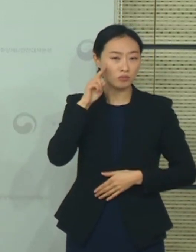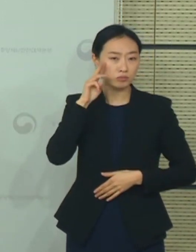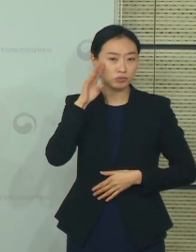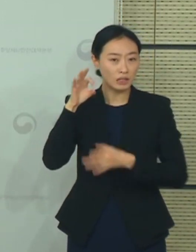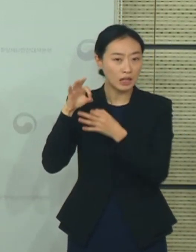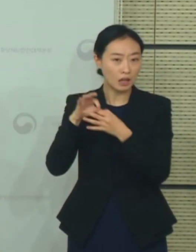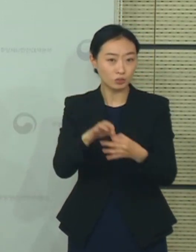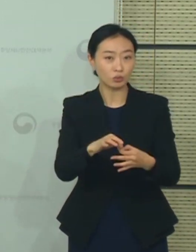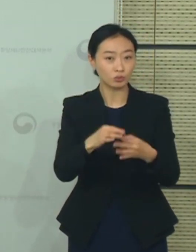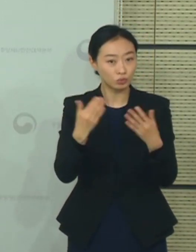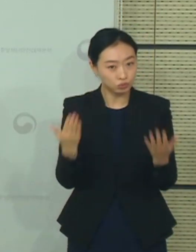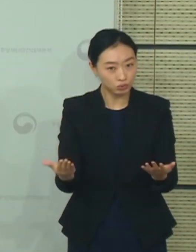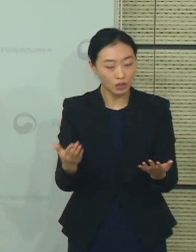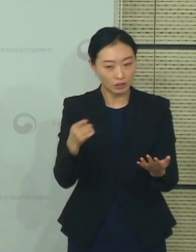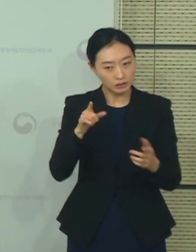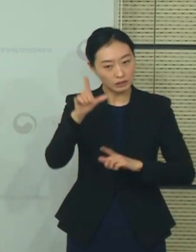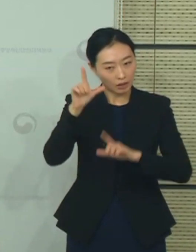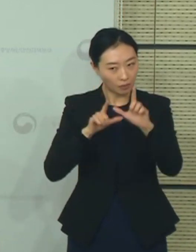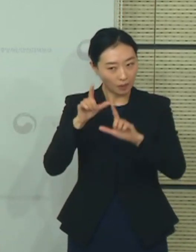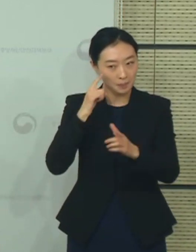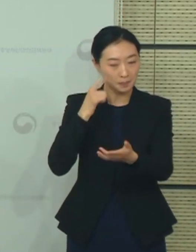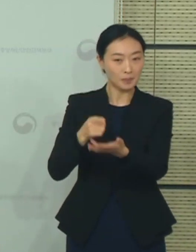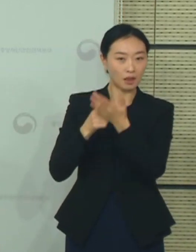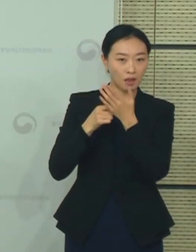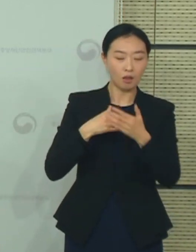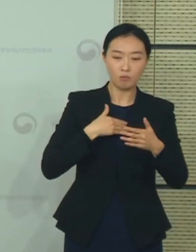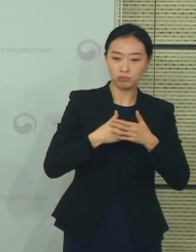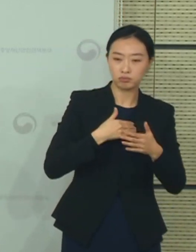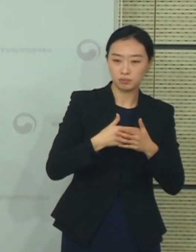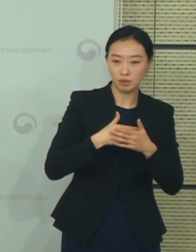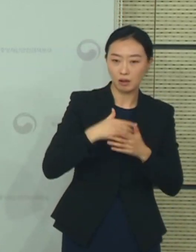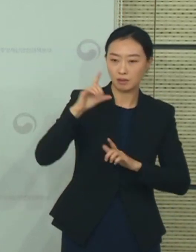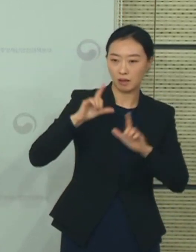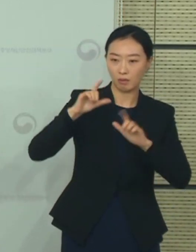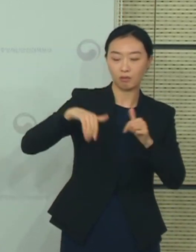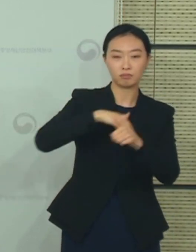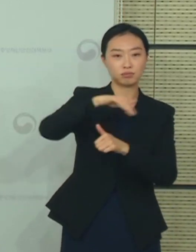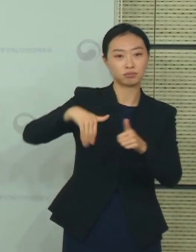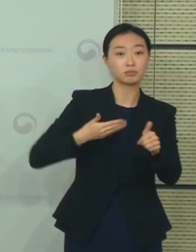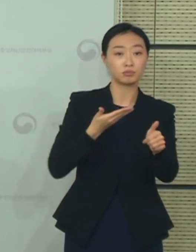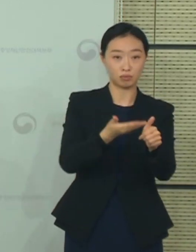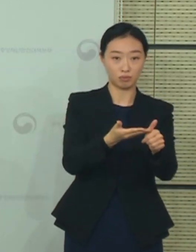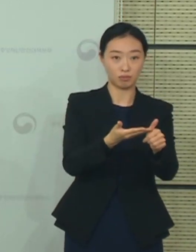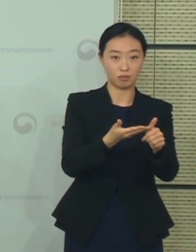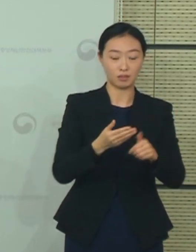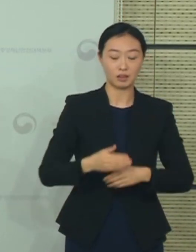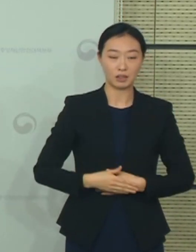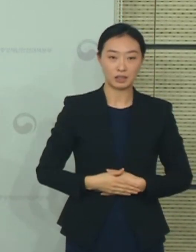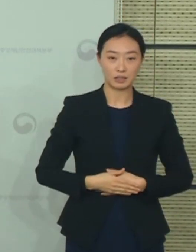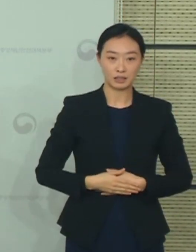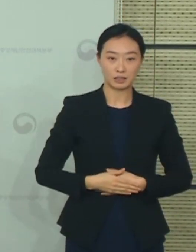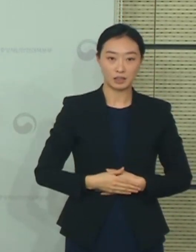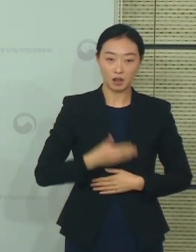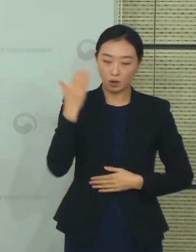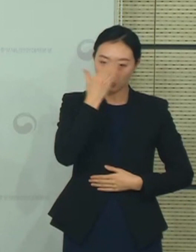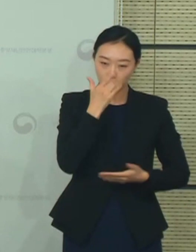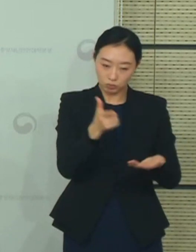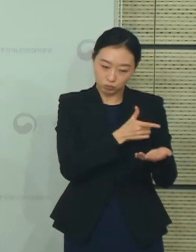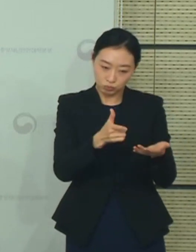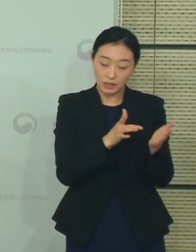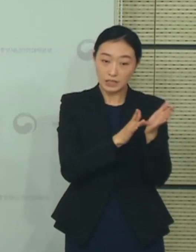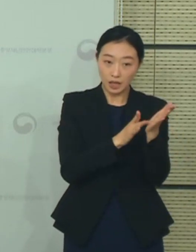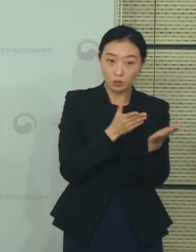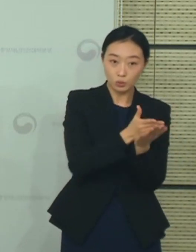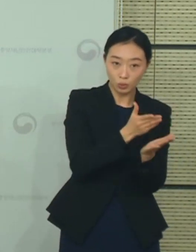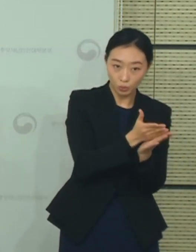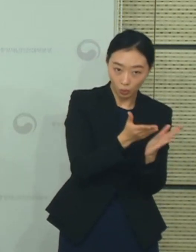조치가 계속되어 불필요한 불안을 조성하는 문제가 있었습니다. 이에 따라 소독제의 종류와